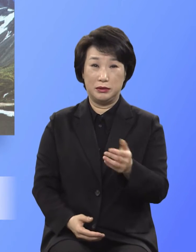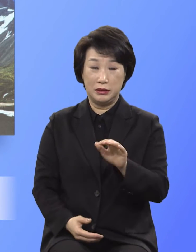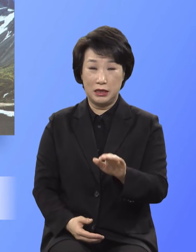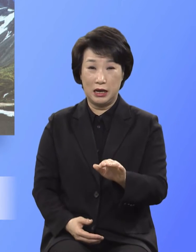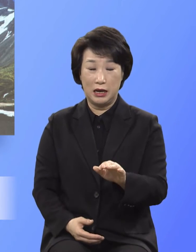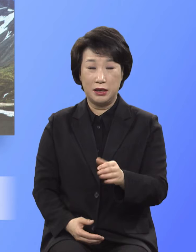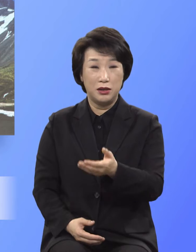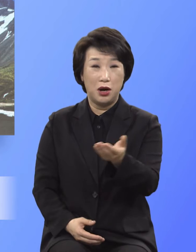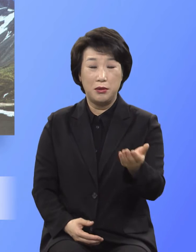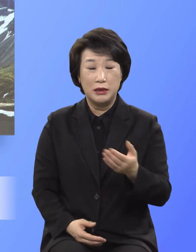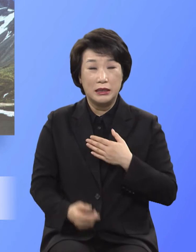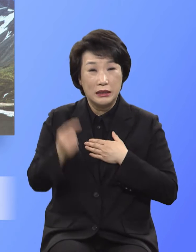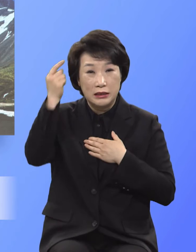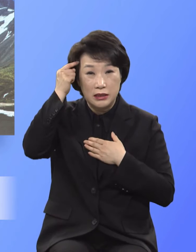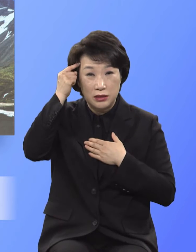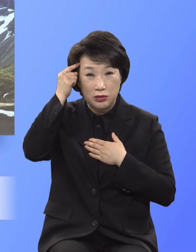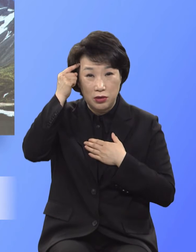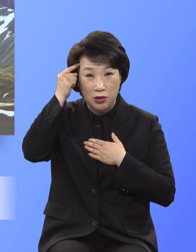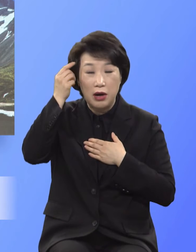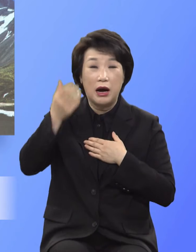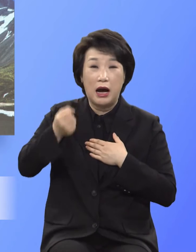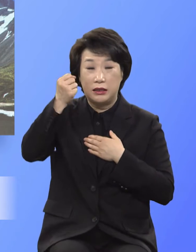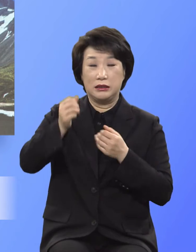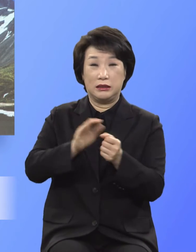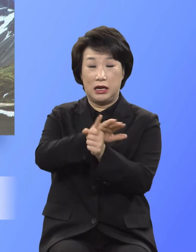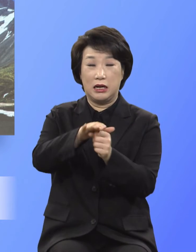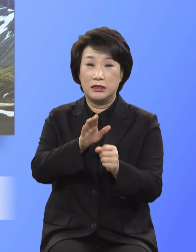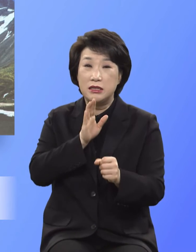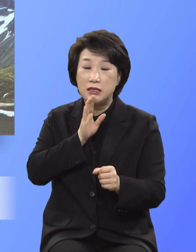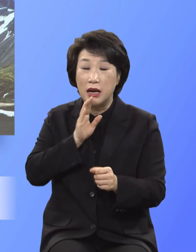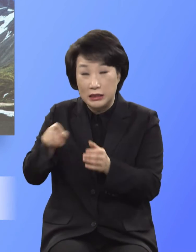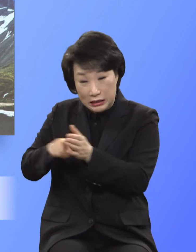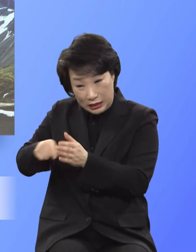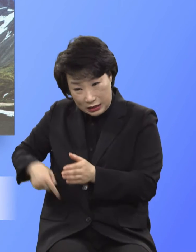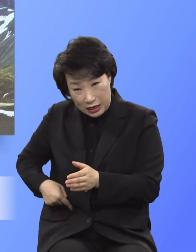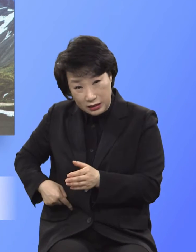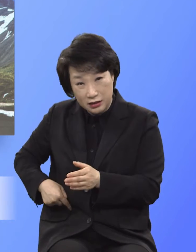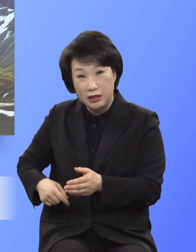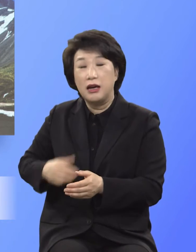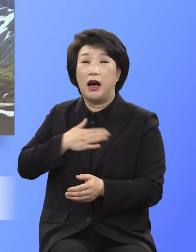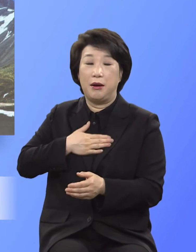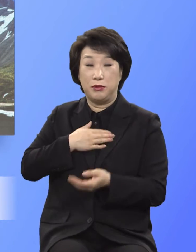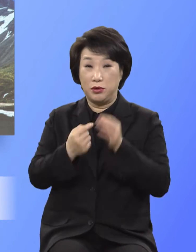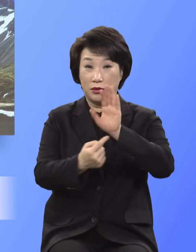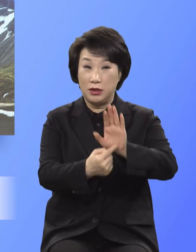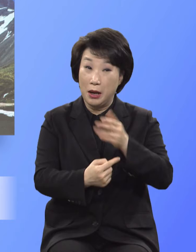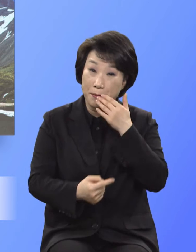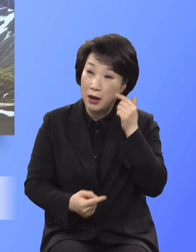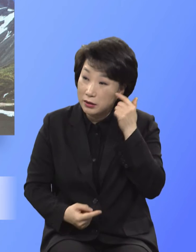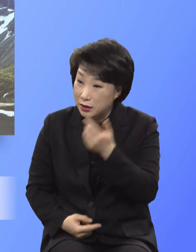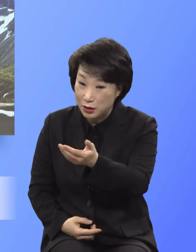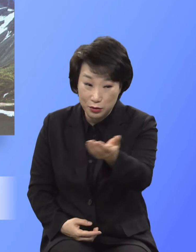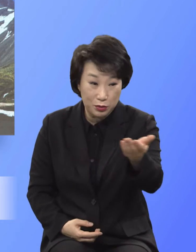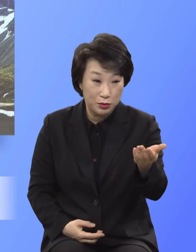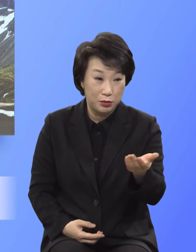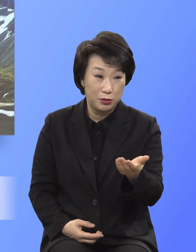당신이 지성으로 가진 사랑이 진짜 신령한 신앙 양심의 감성으로 나타낼 수